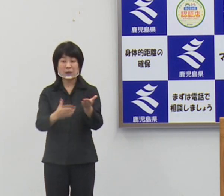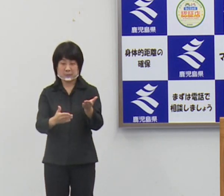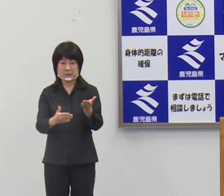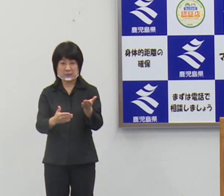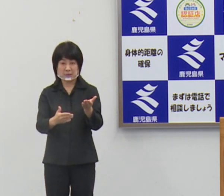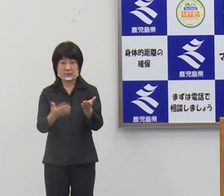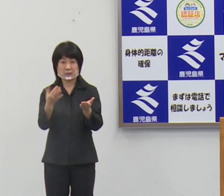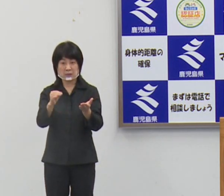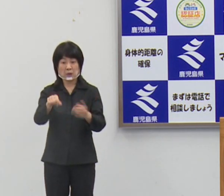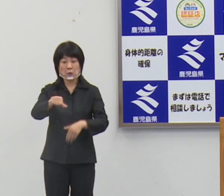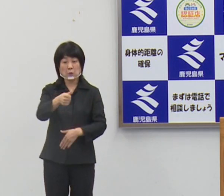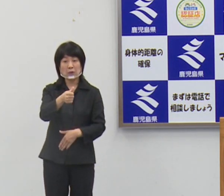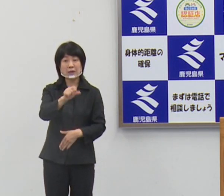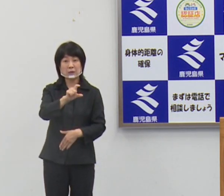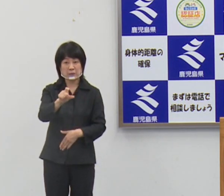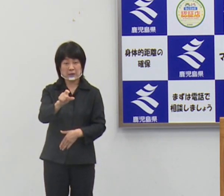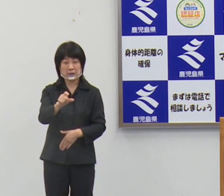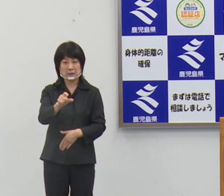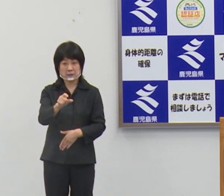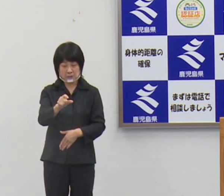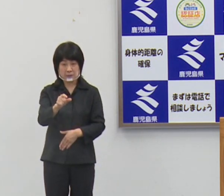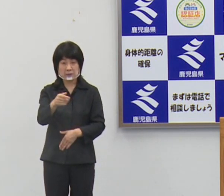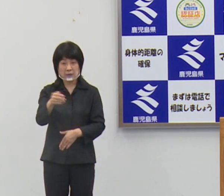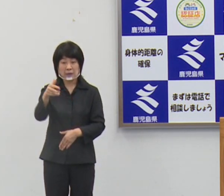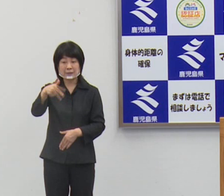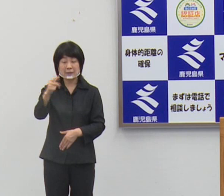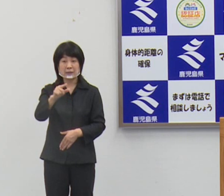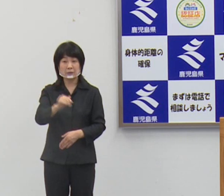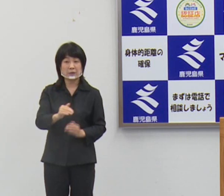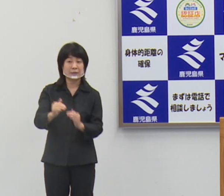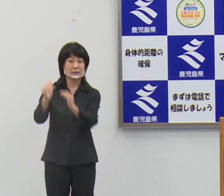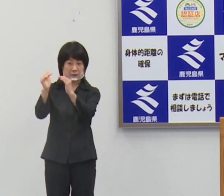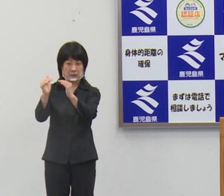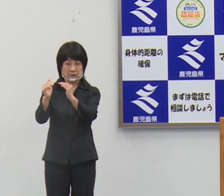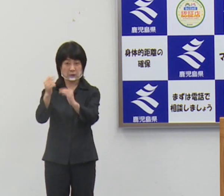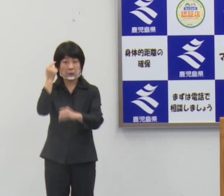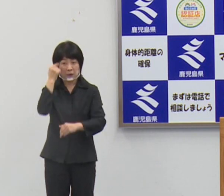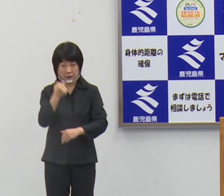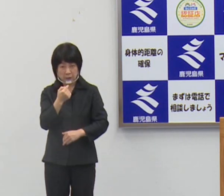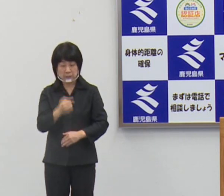を500円から700円に引き上げたいと考えております。